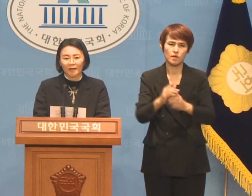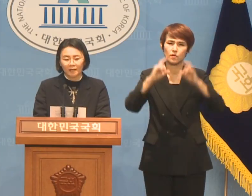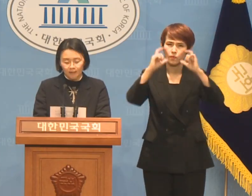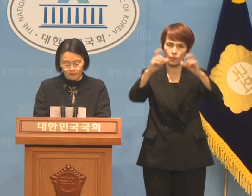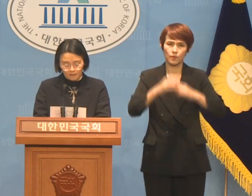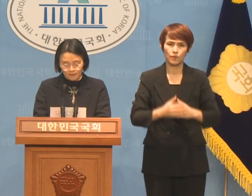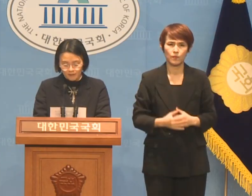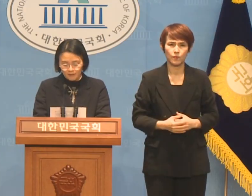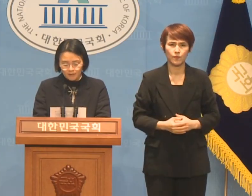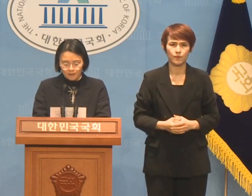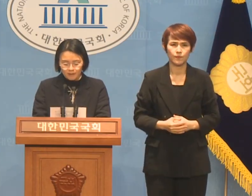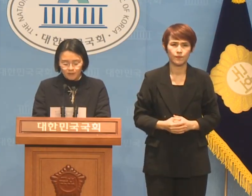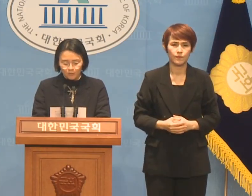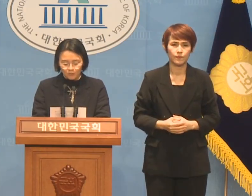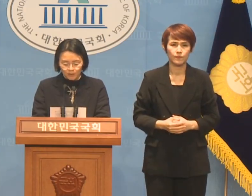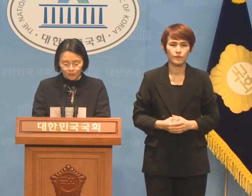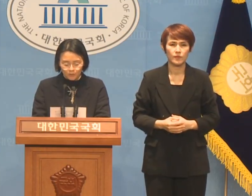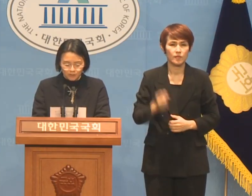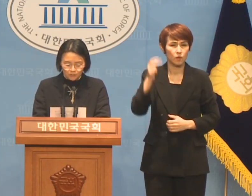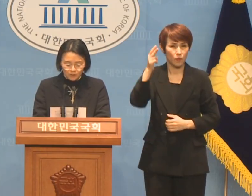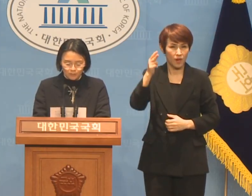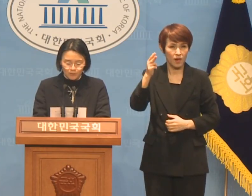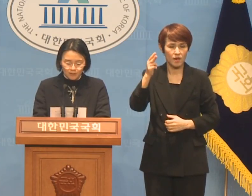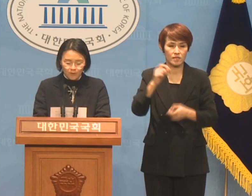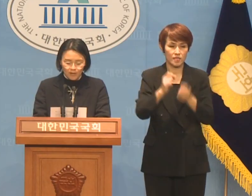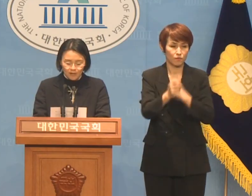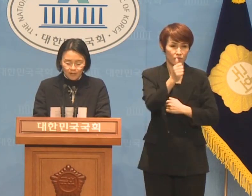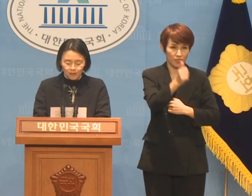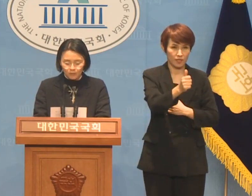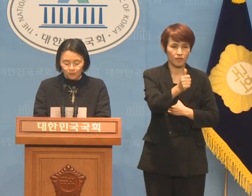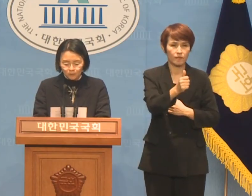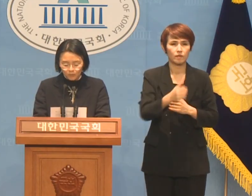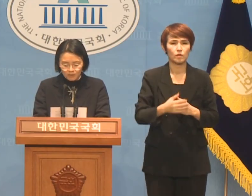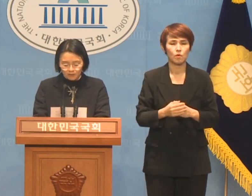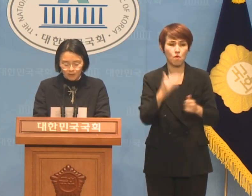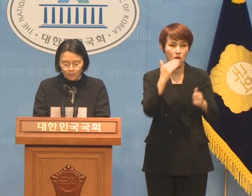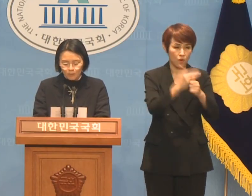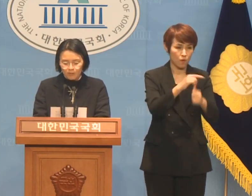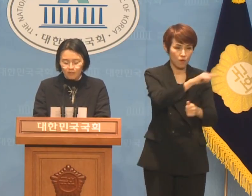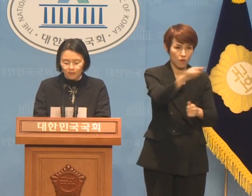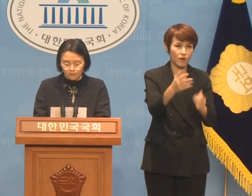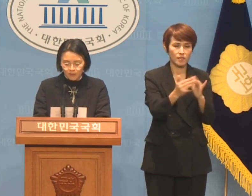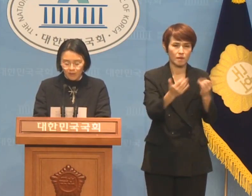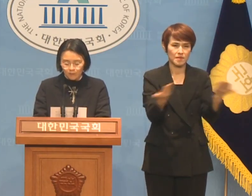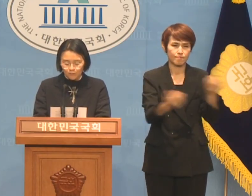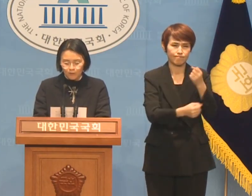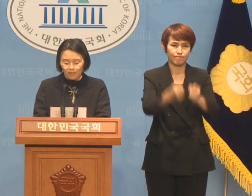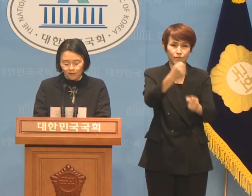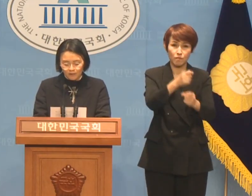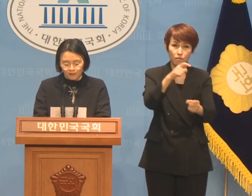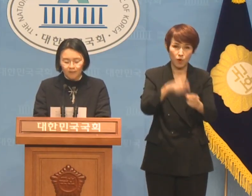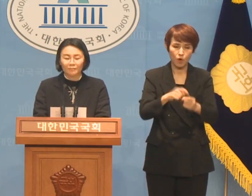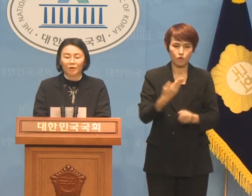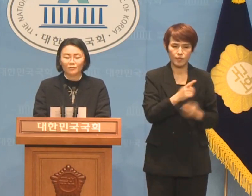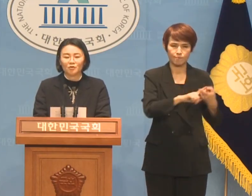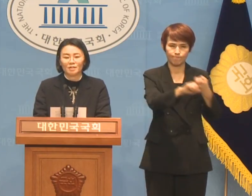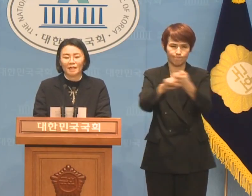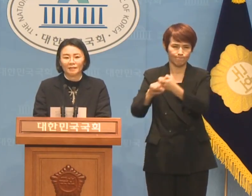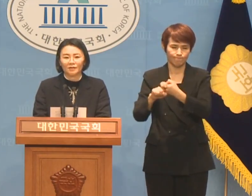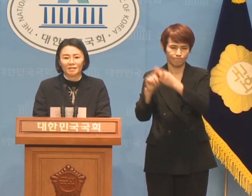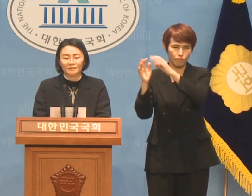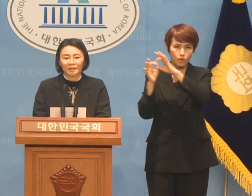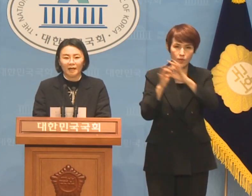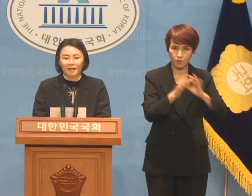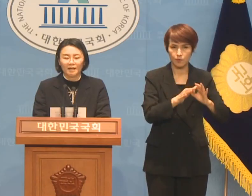경고합니다. 세종호텔 고진수 지부장과 해고된 노동자들의 복직을 위해 우리의 연대는 멈추지